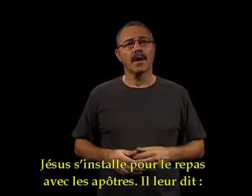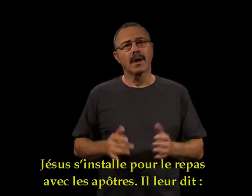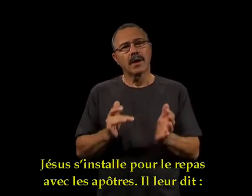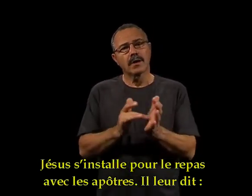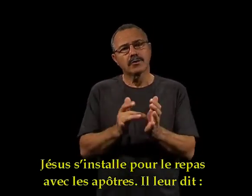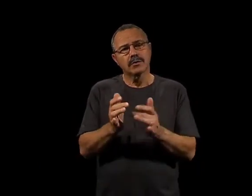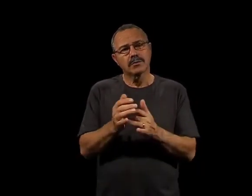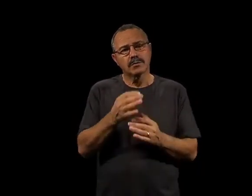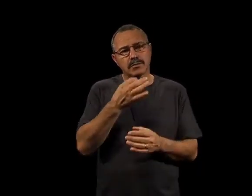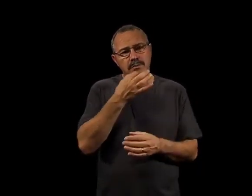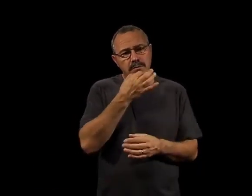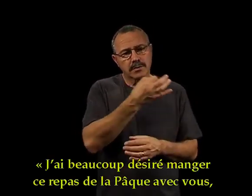Il leur dit